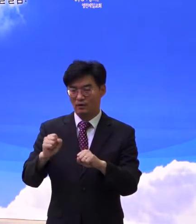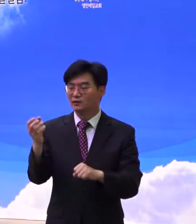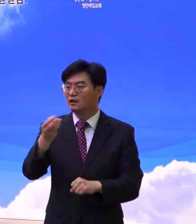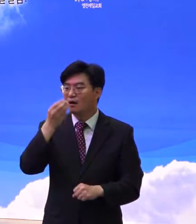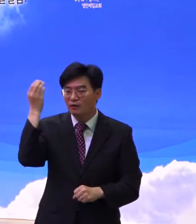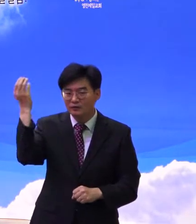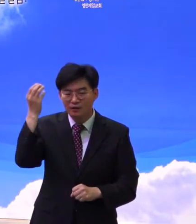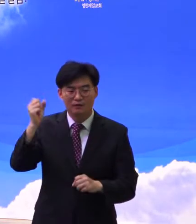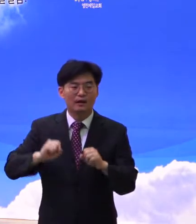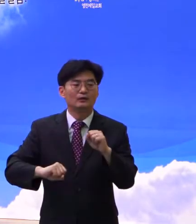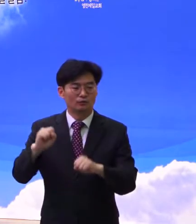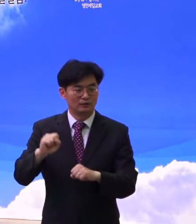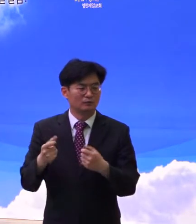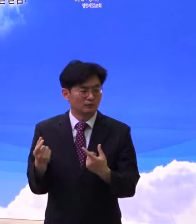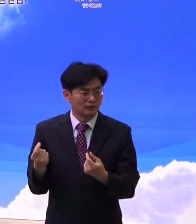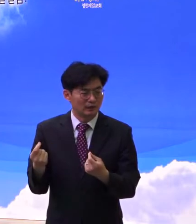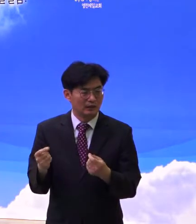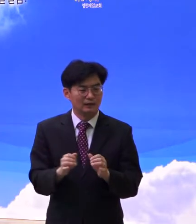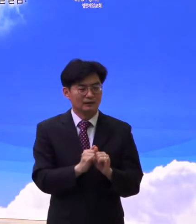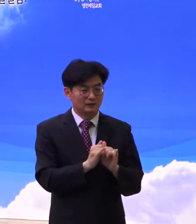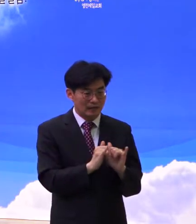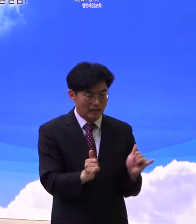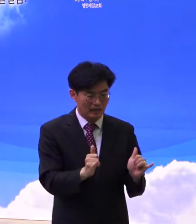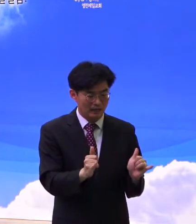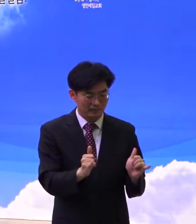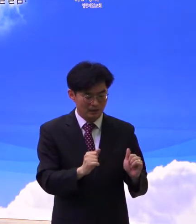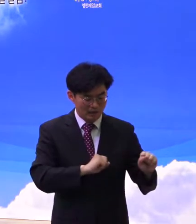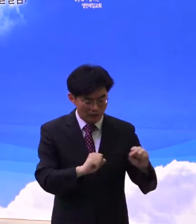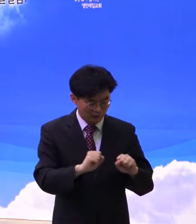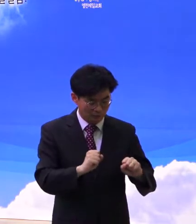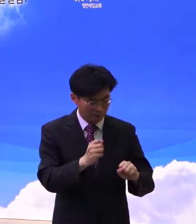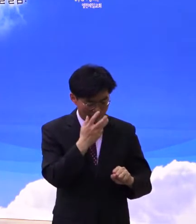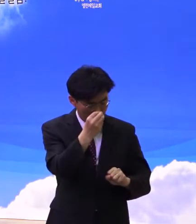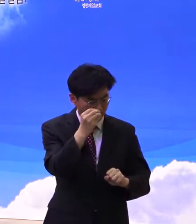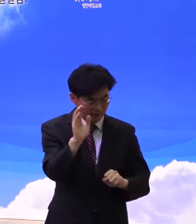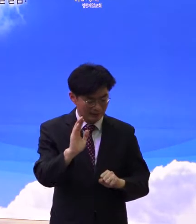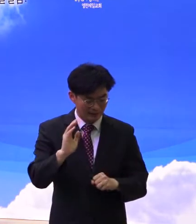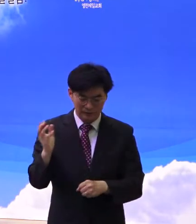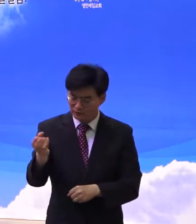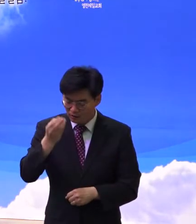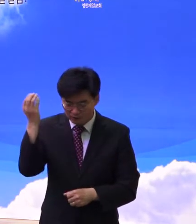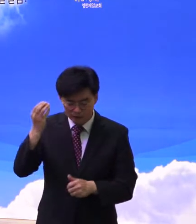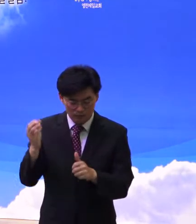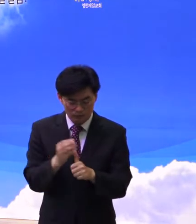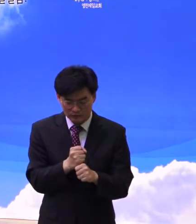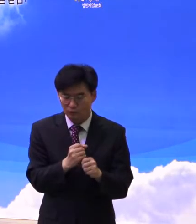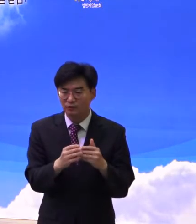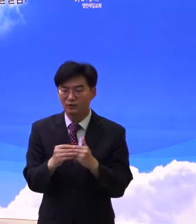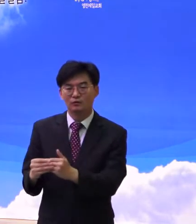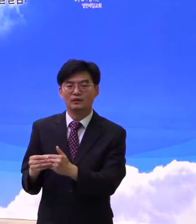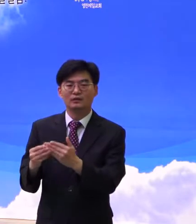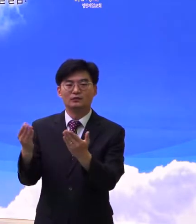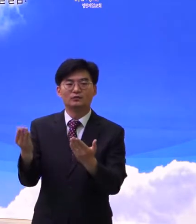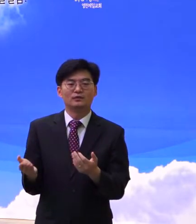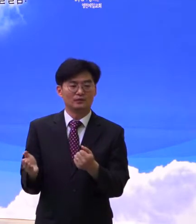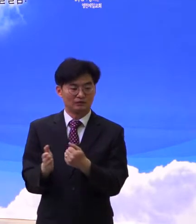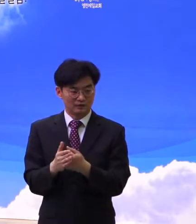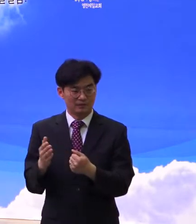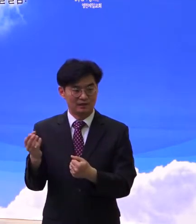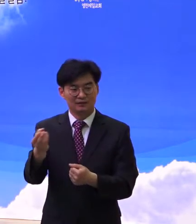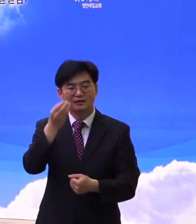부릅니다. 제자들은 단지 성령께서 강권적으로 역사하시고 말씀하시고 인도하시는 것에 헌신하고